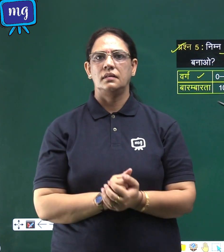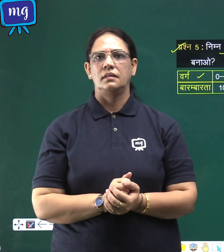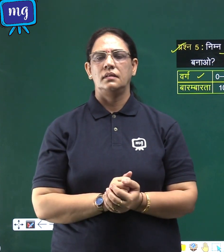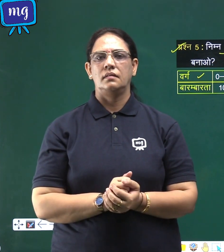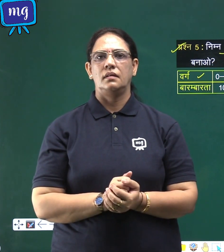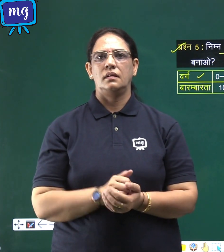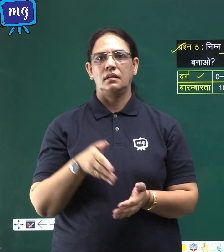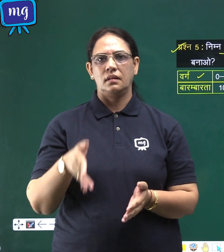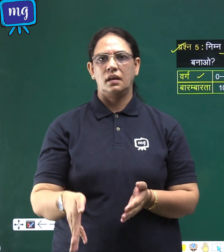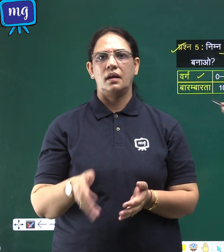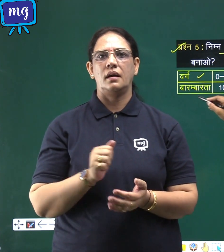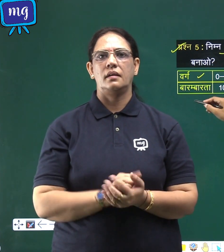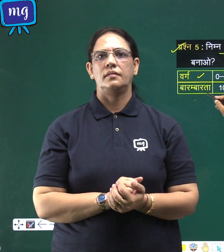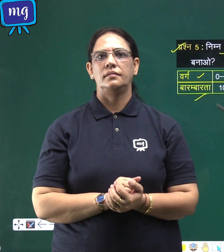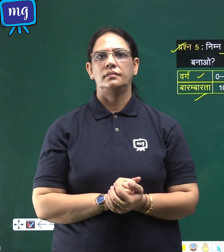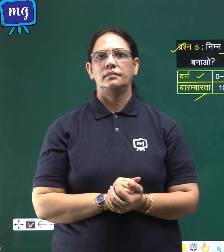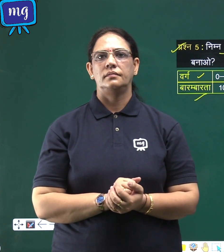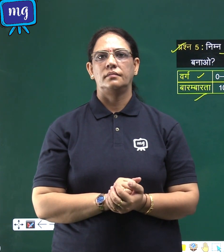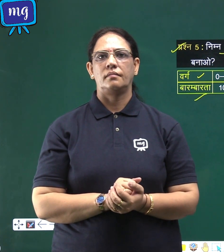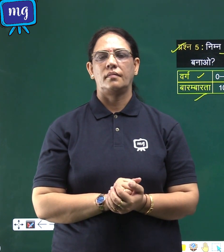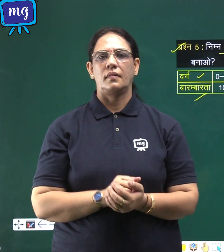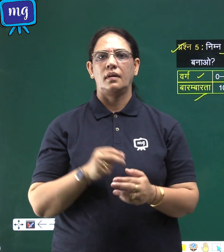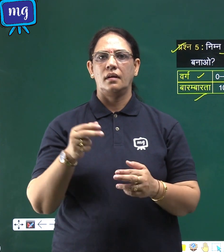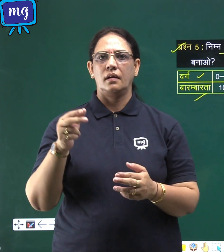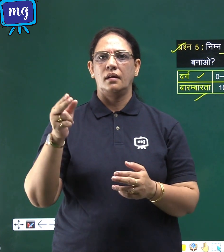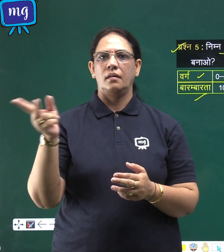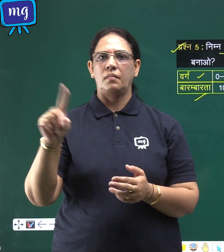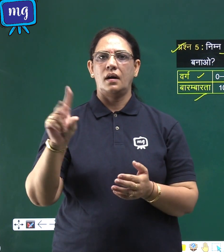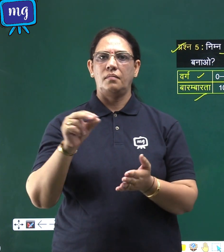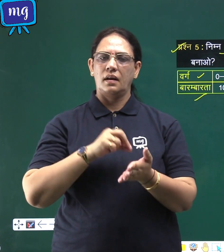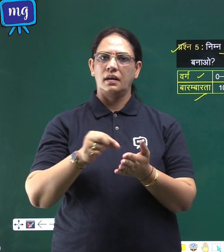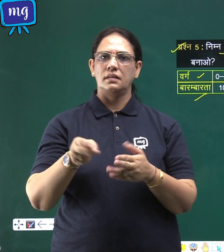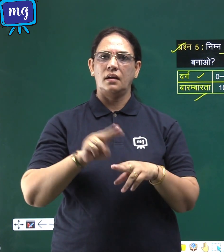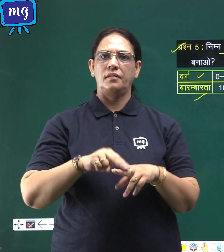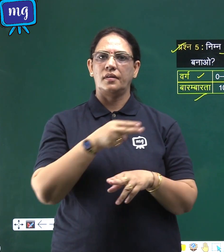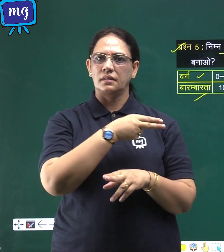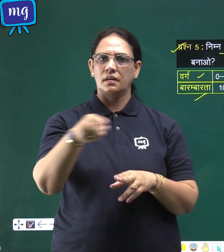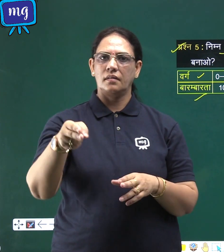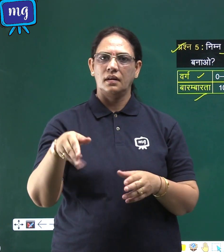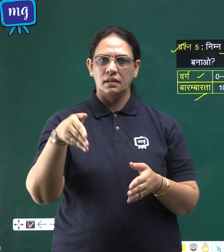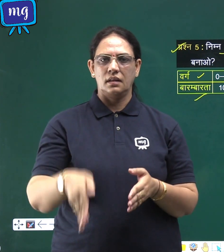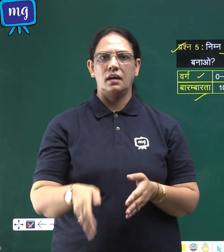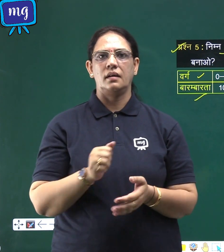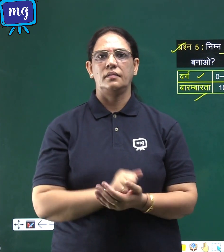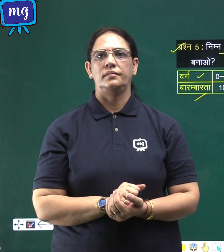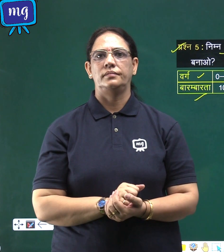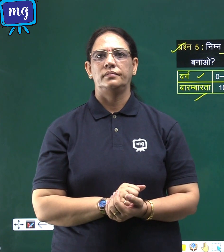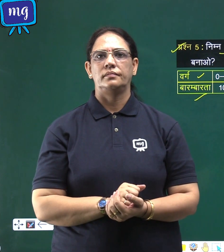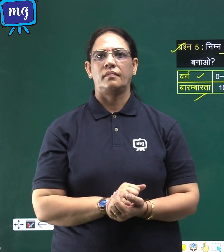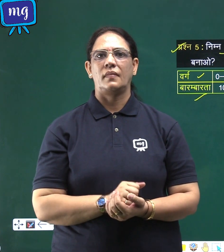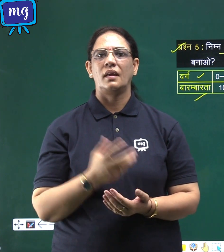दिये हुए हैं, और उनकी बारम बारता, दिये हुए हैं,